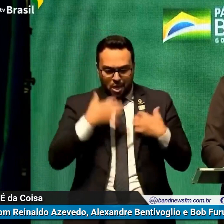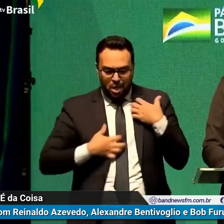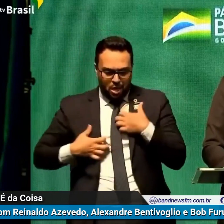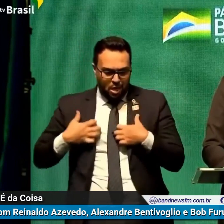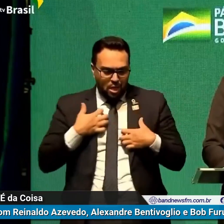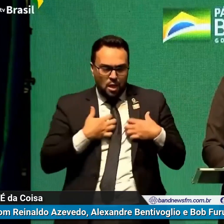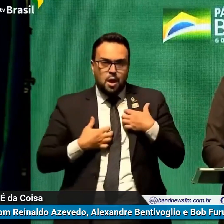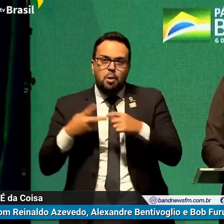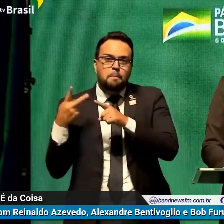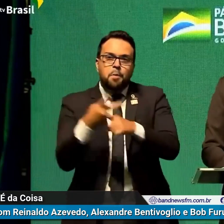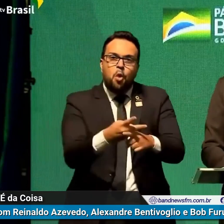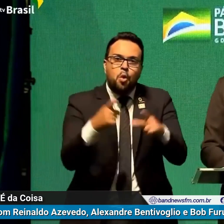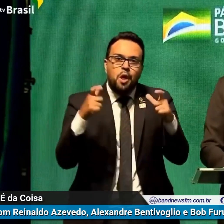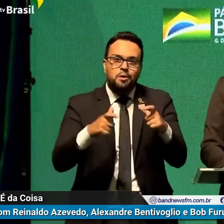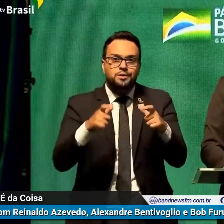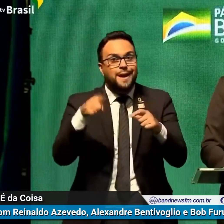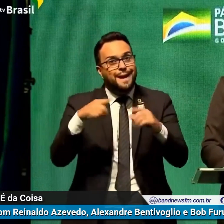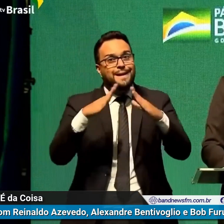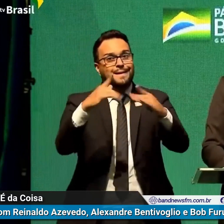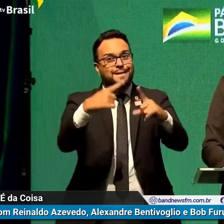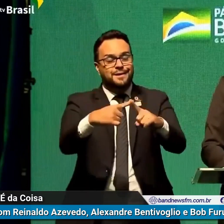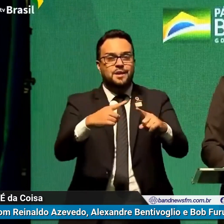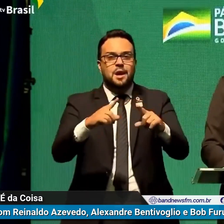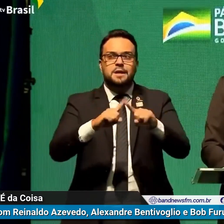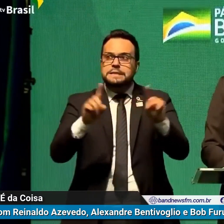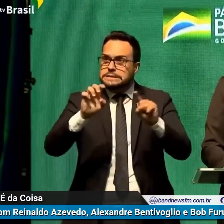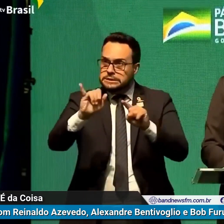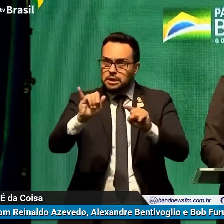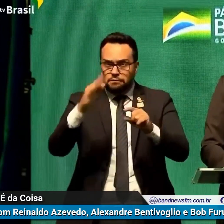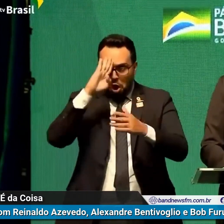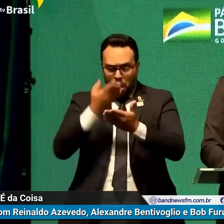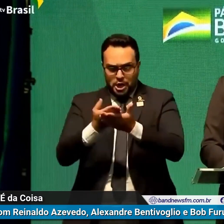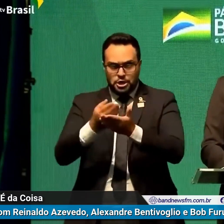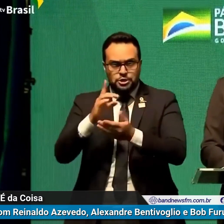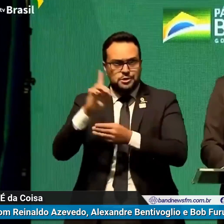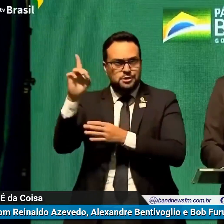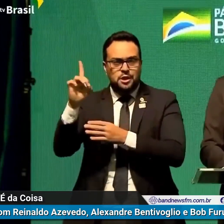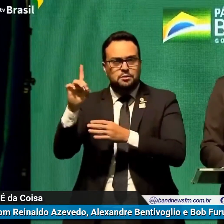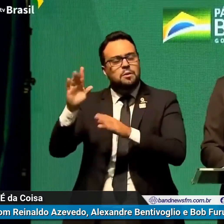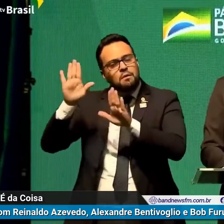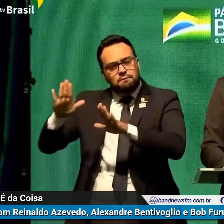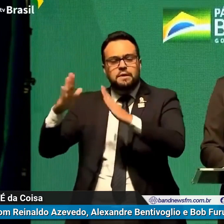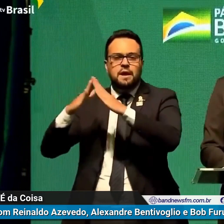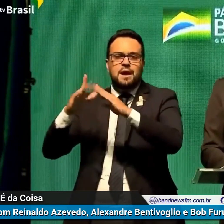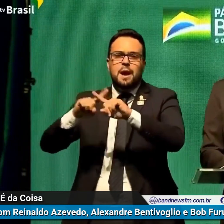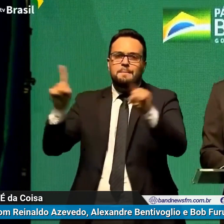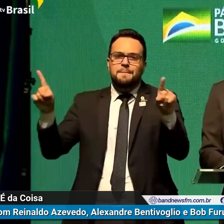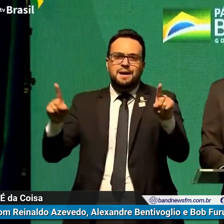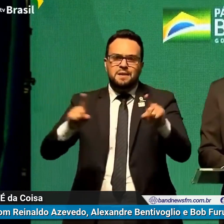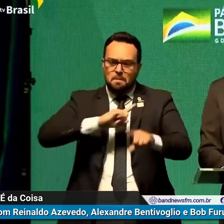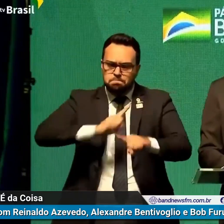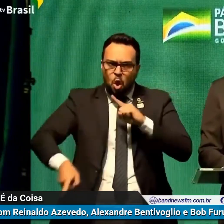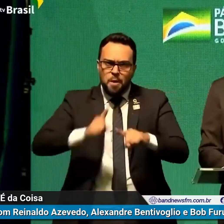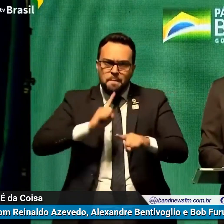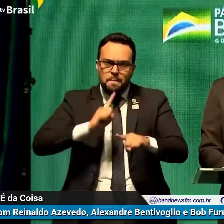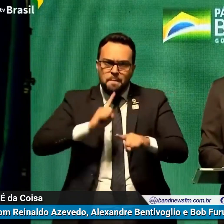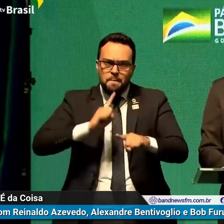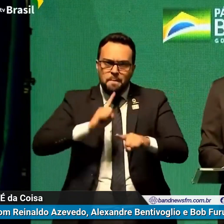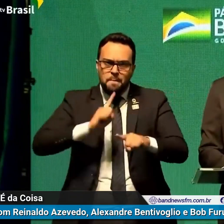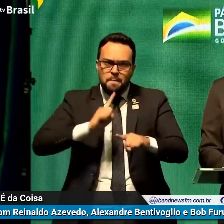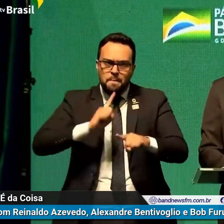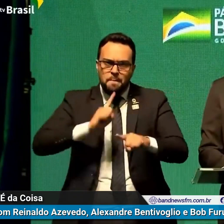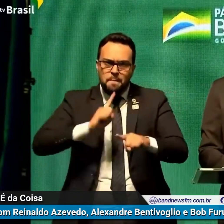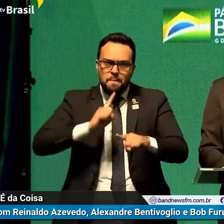não vá, mas não queira tirar o direito, a liberdade de quem quer procurar um pastor ou um padre.